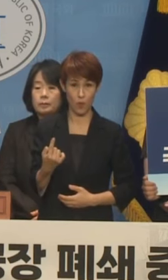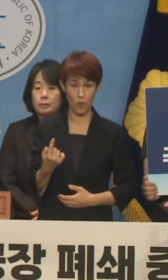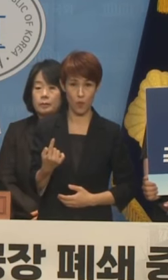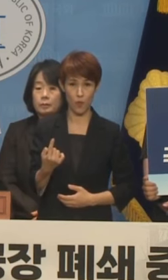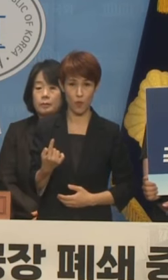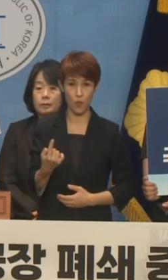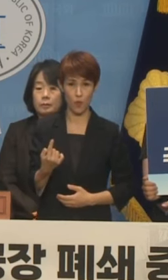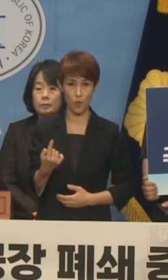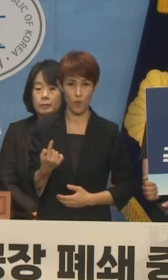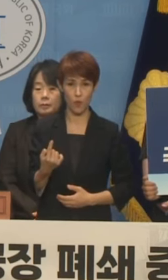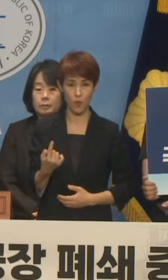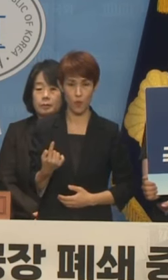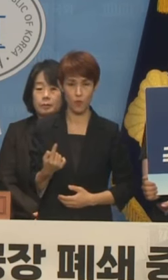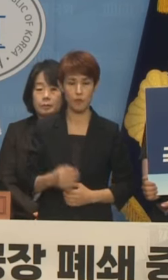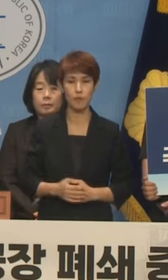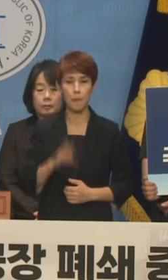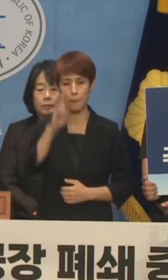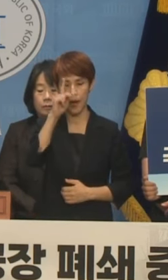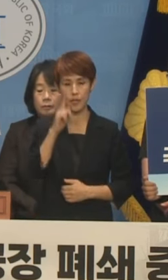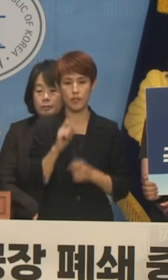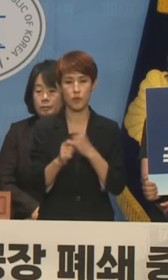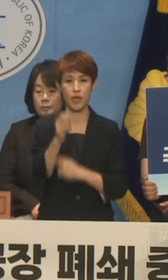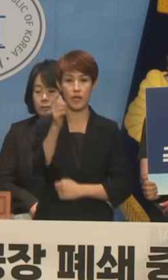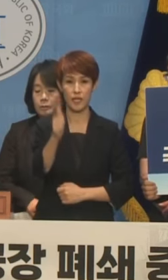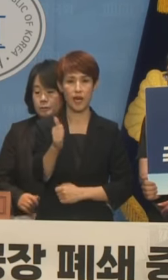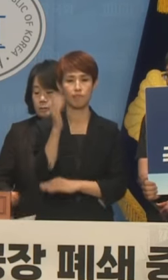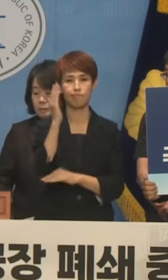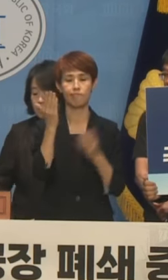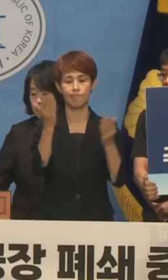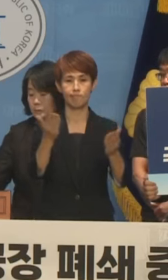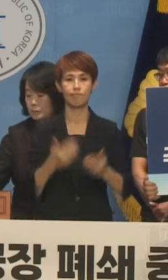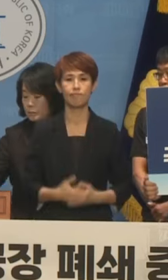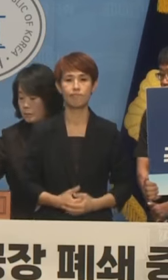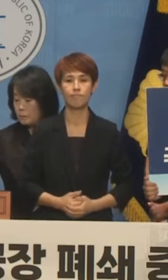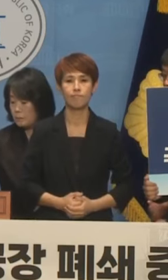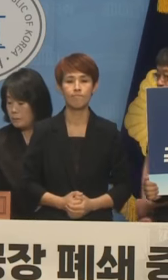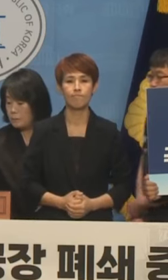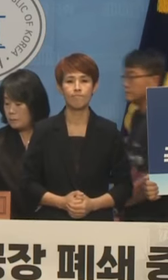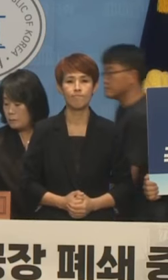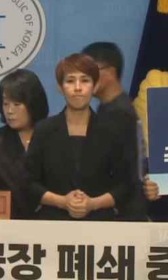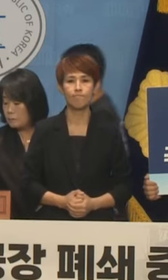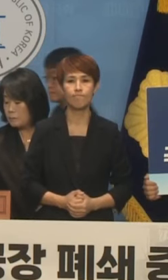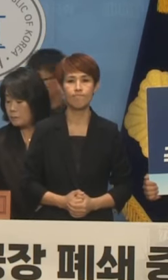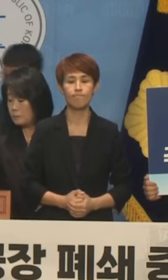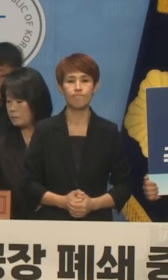금속노조 동부산 지역지회 박병호 지회장님으로부터 현장 발언 이어 듣도록 하겠습니다.